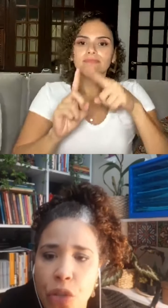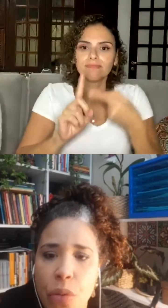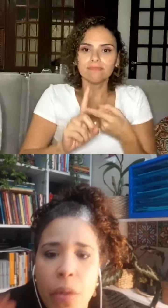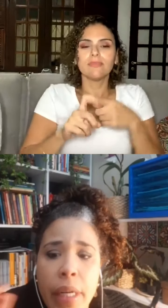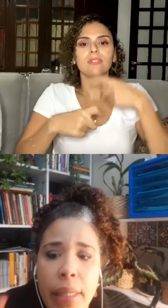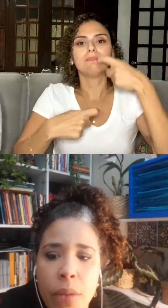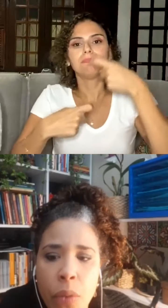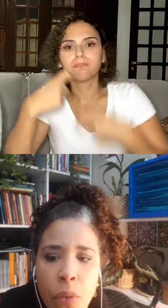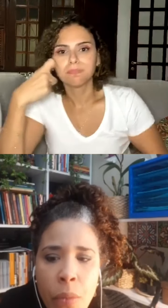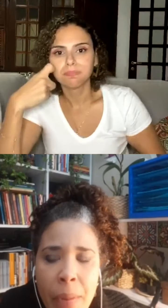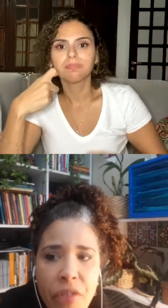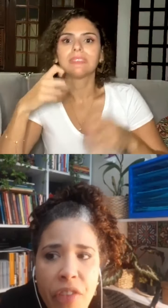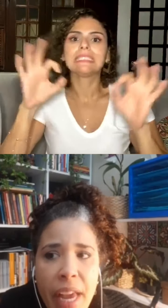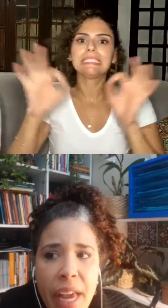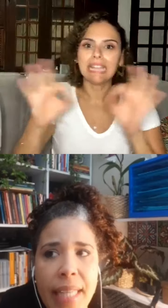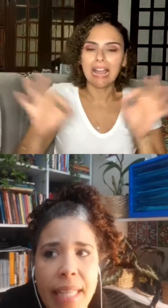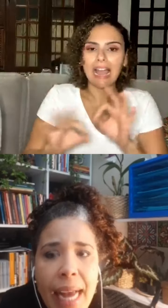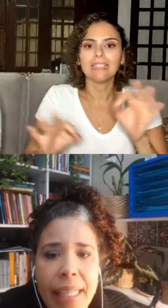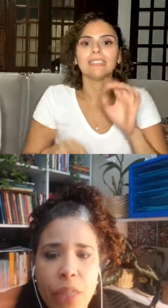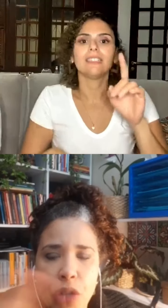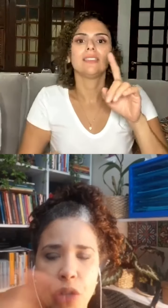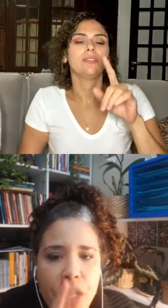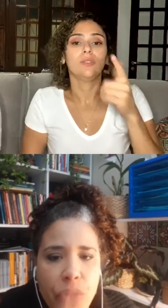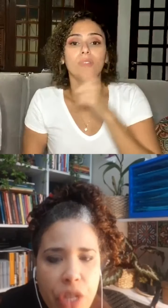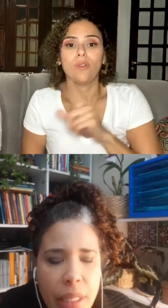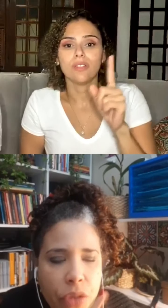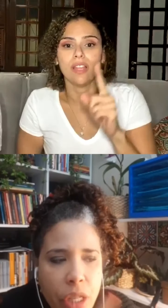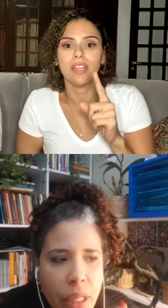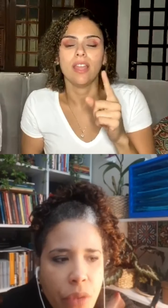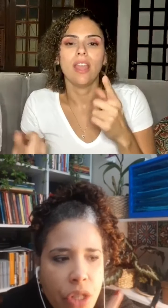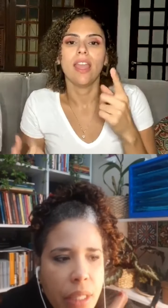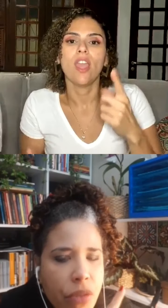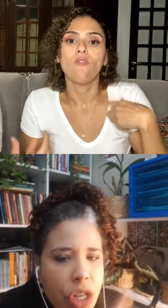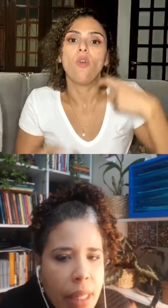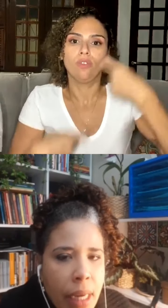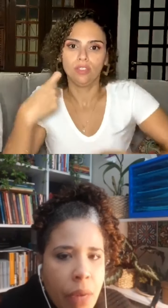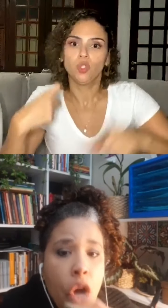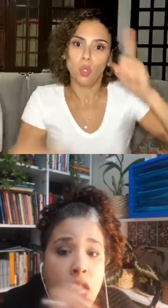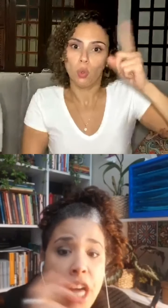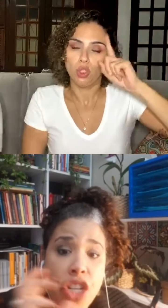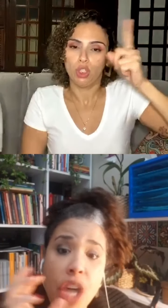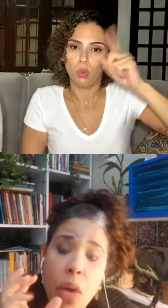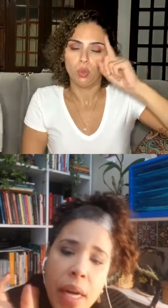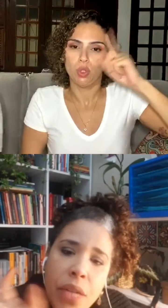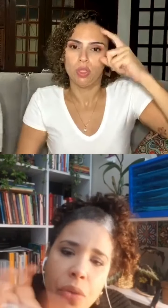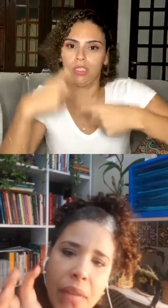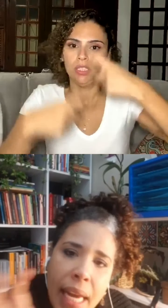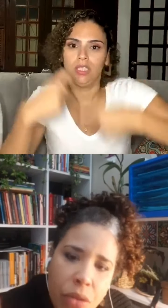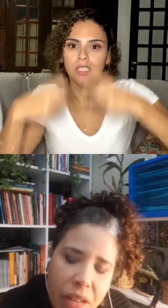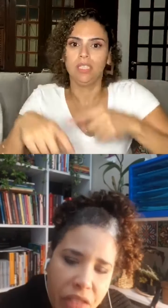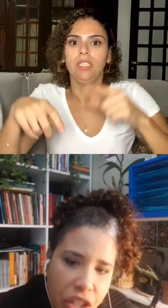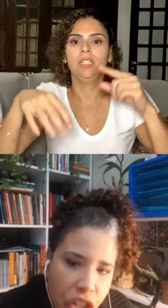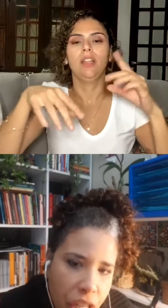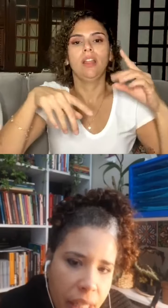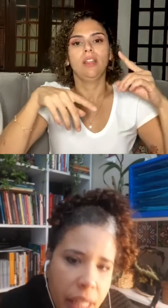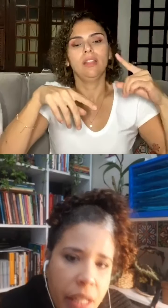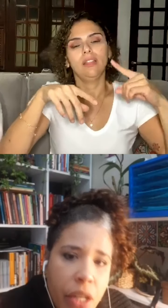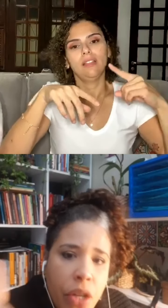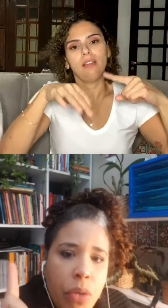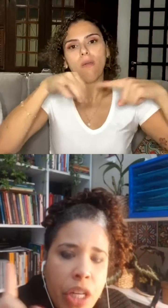sexo uma vez a cada 2 dias. Um dia sim, um dia não, um dia sim, um dia não. Ejaculando dentro da